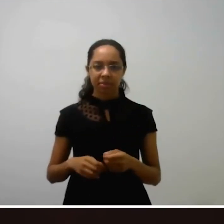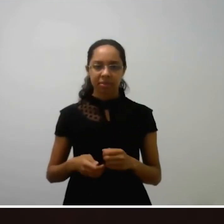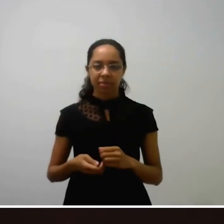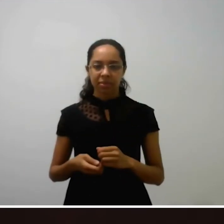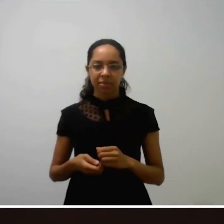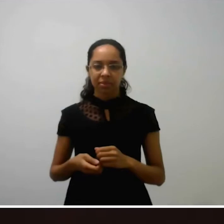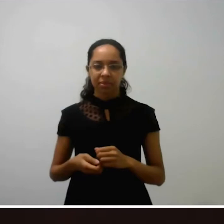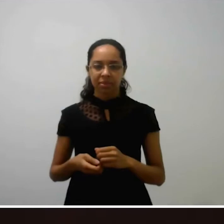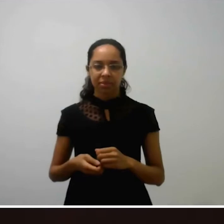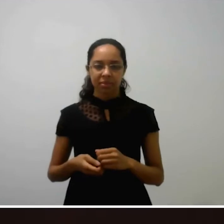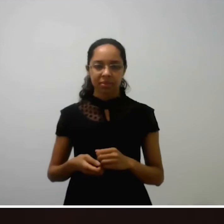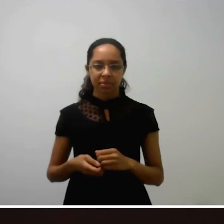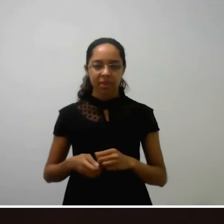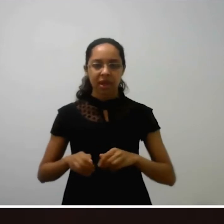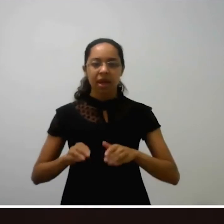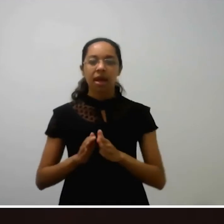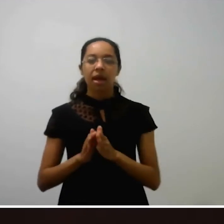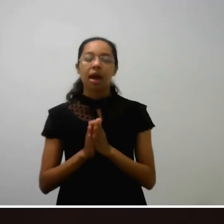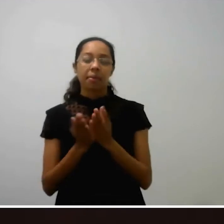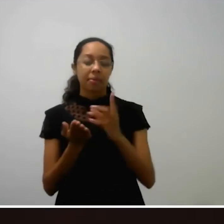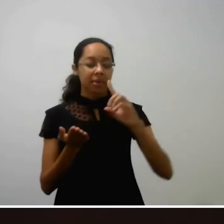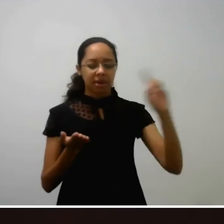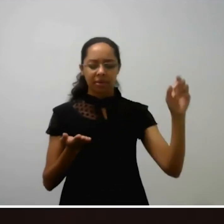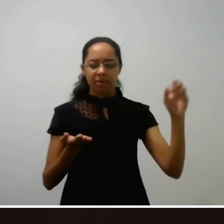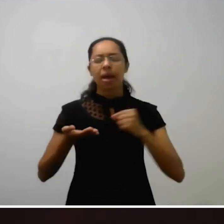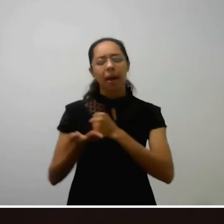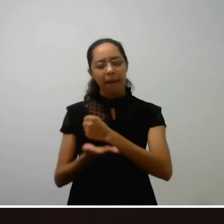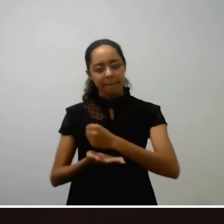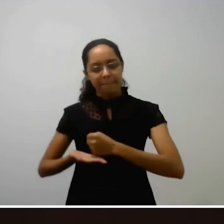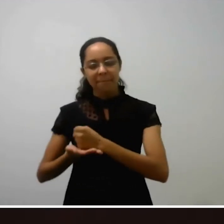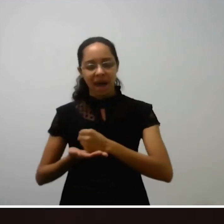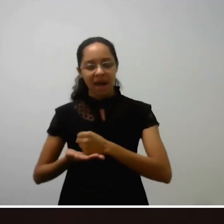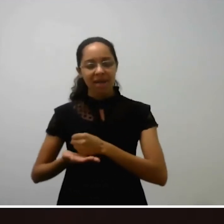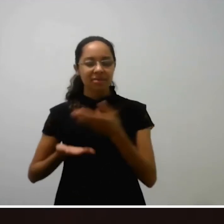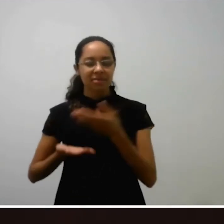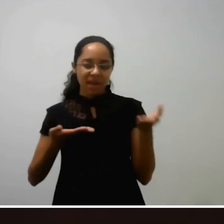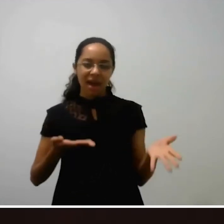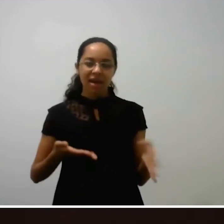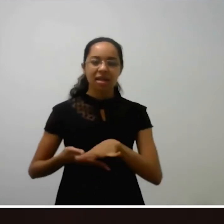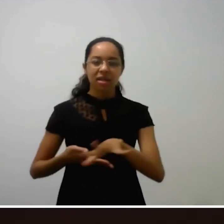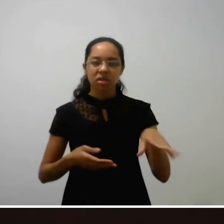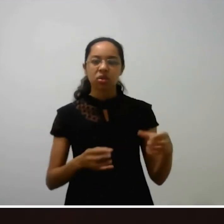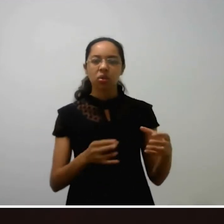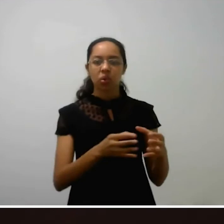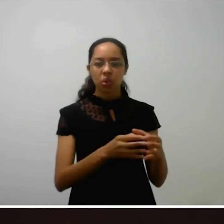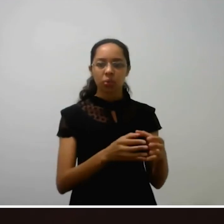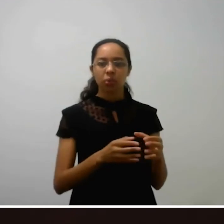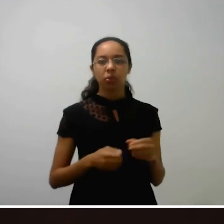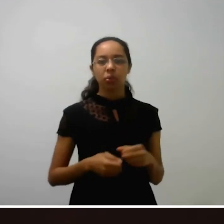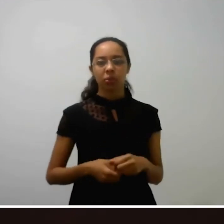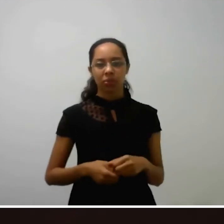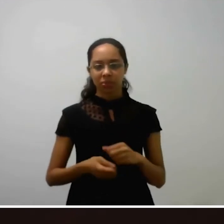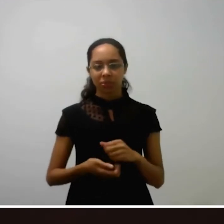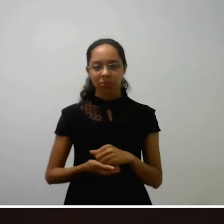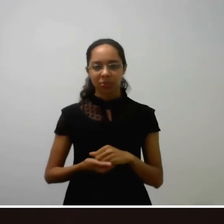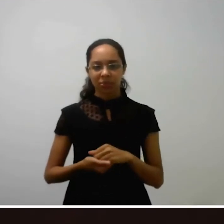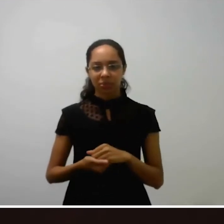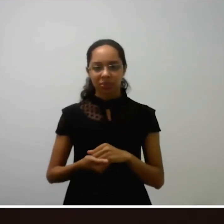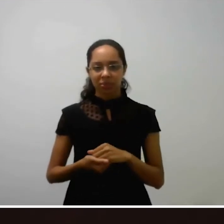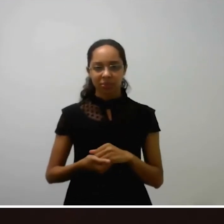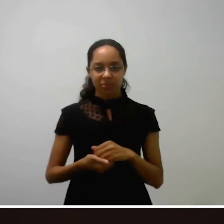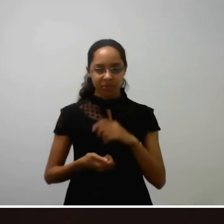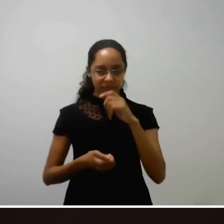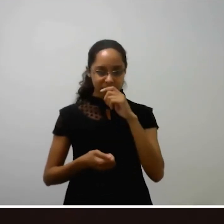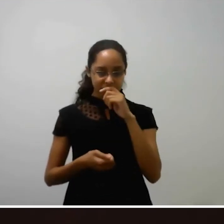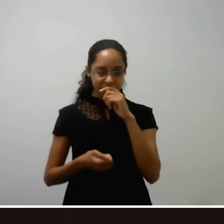nelas, em todas as questões pertinentes à fé e à adoração. Essa